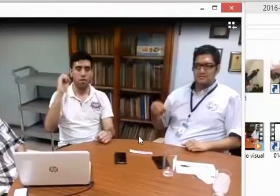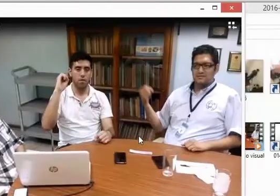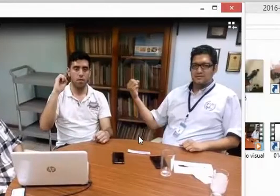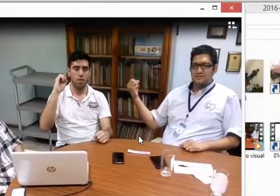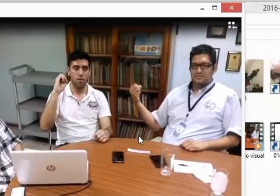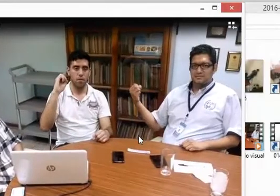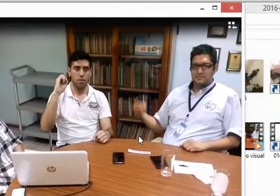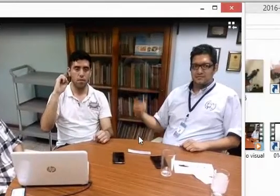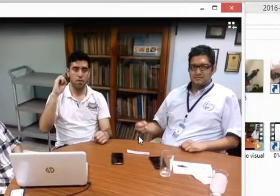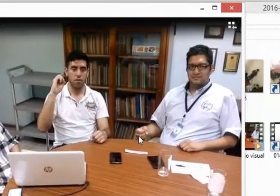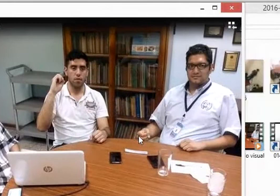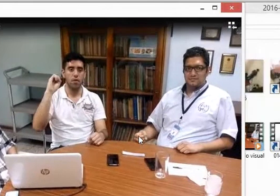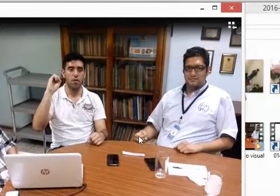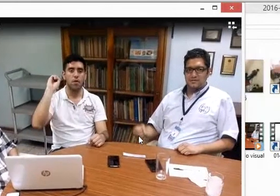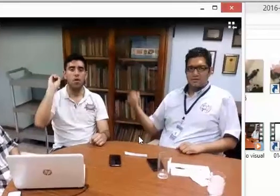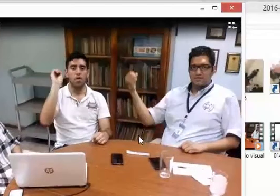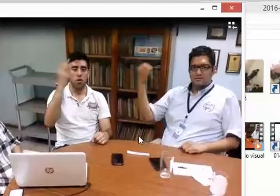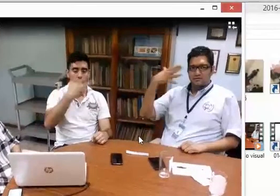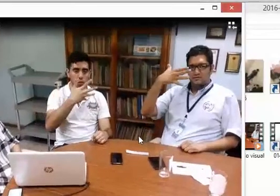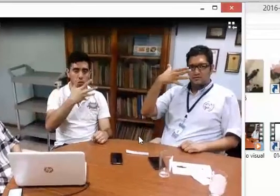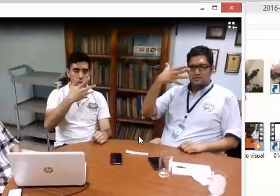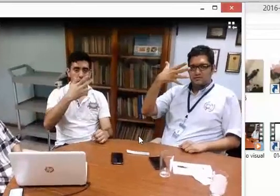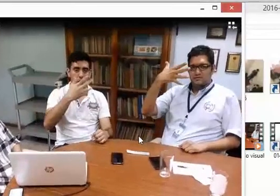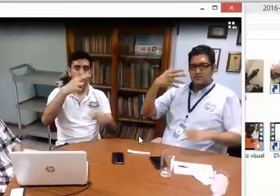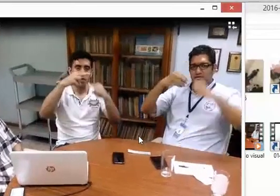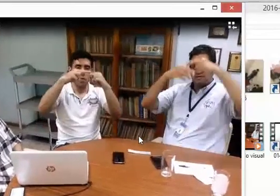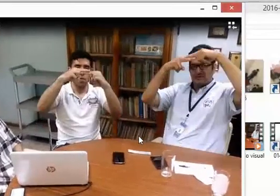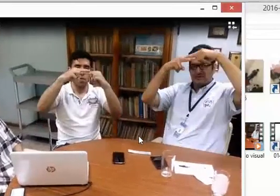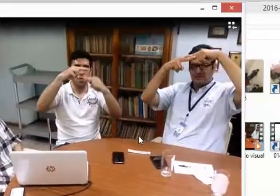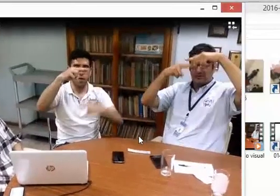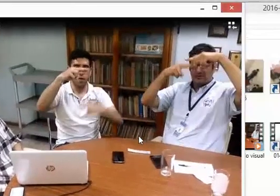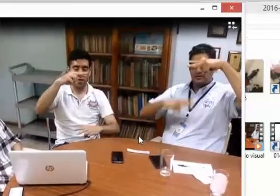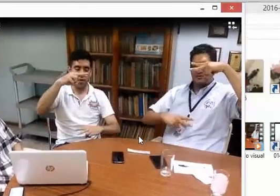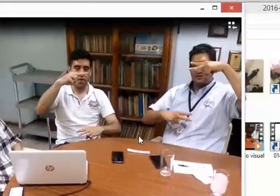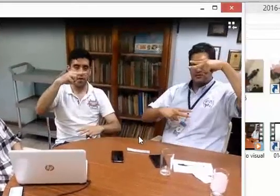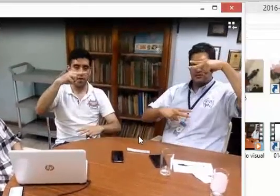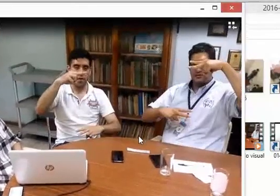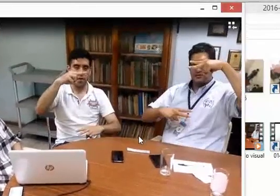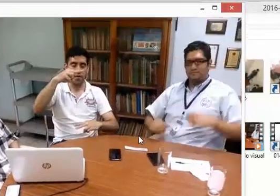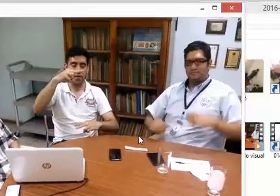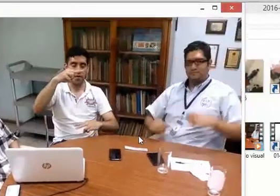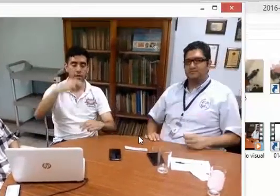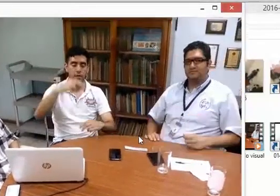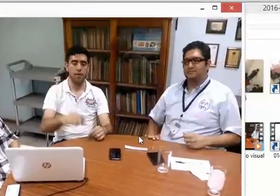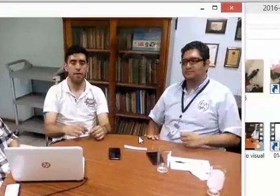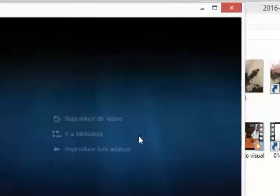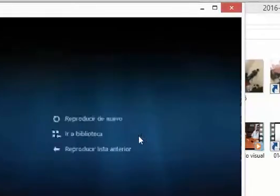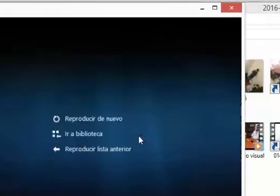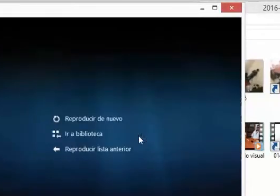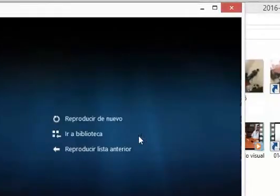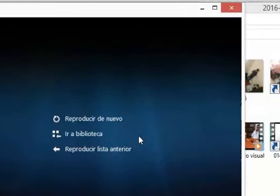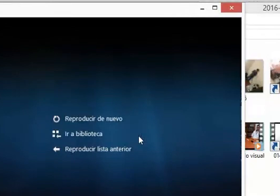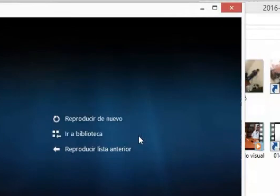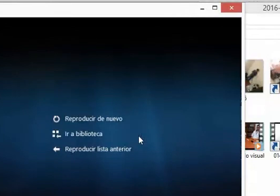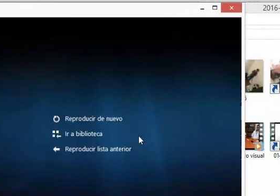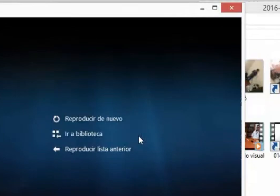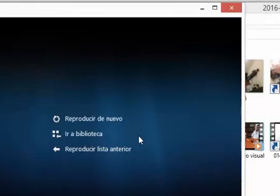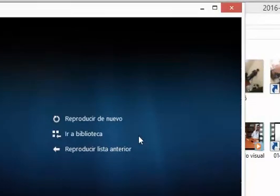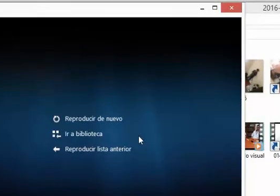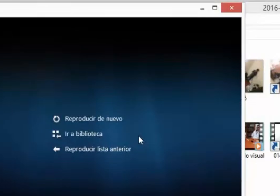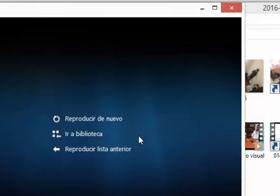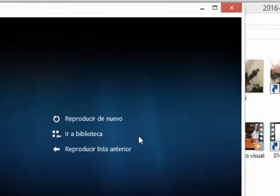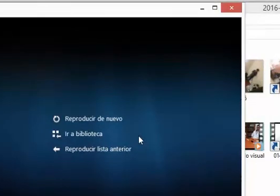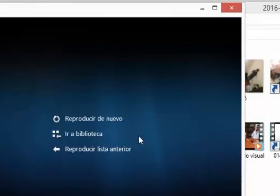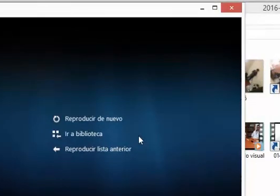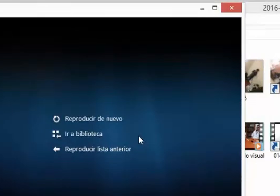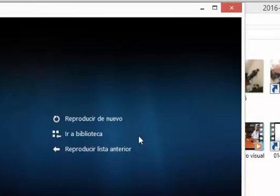Luz ultravioleta. Términos que usamos mucho en cromatología, en procesos de reproducción. Luz ultravioleta. ¿Sí?